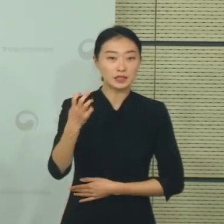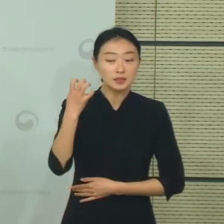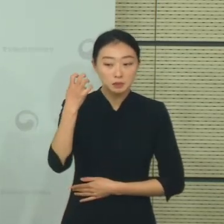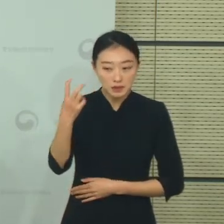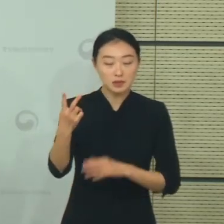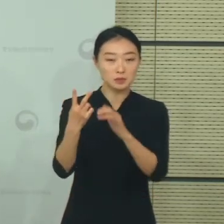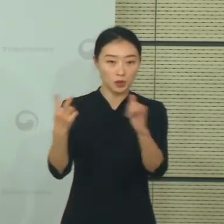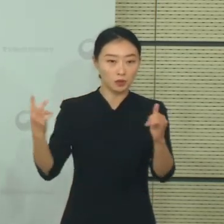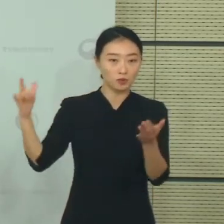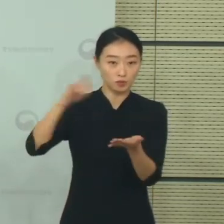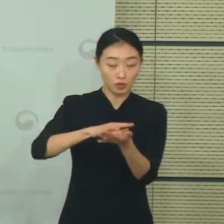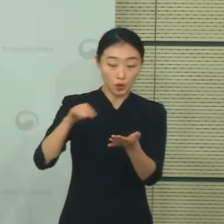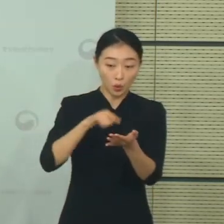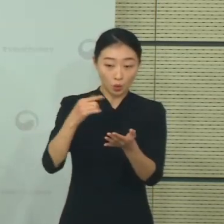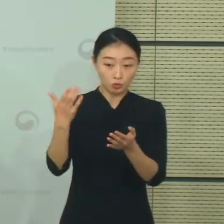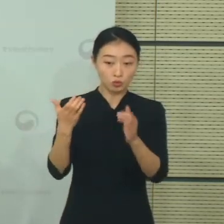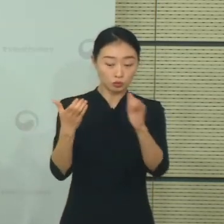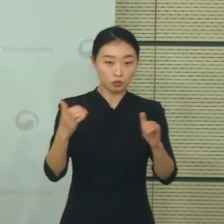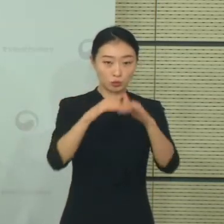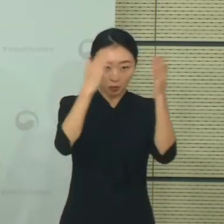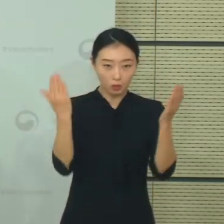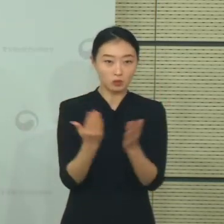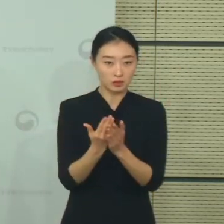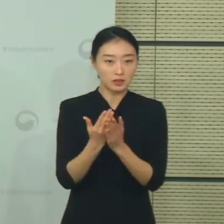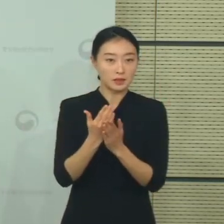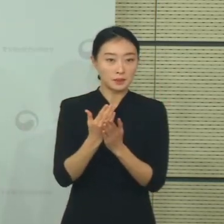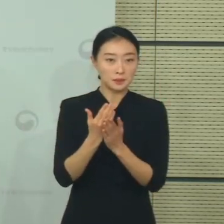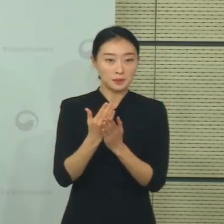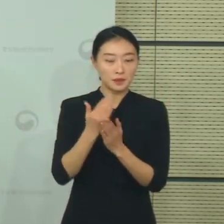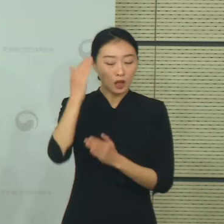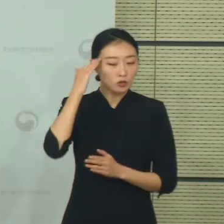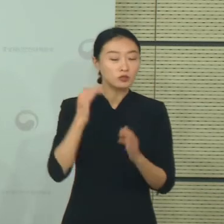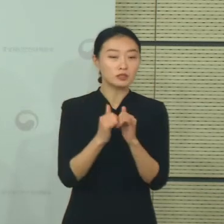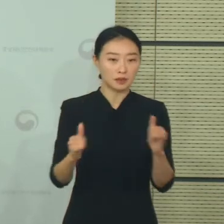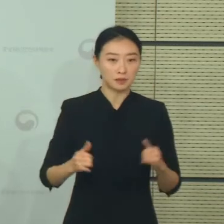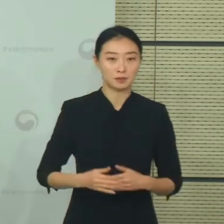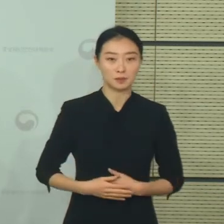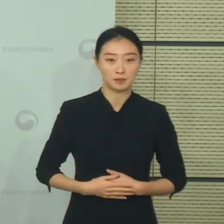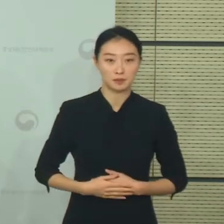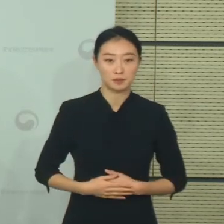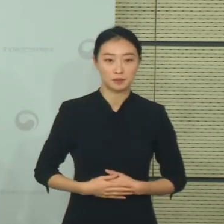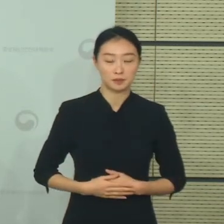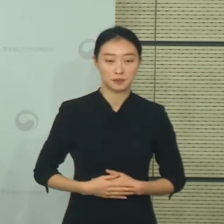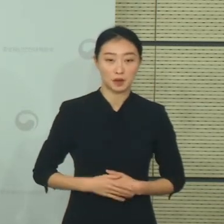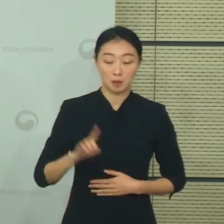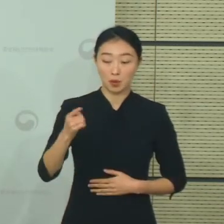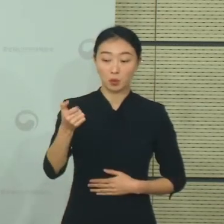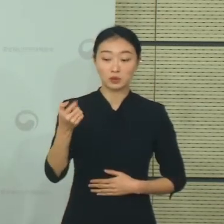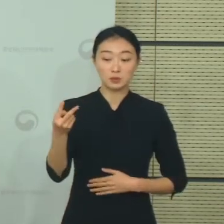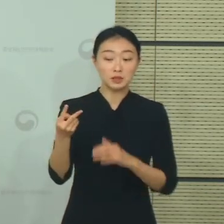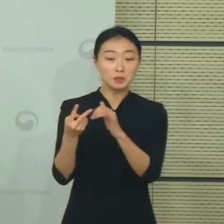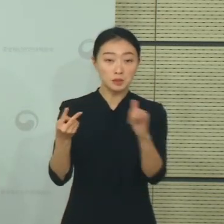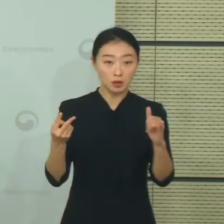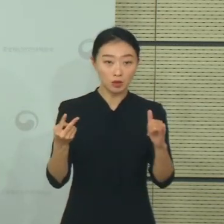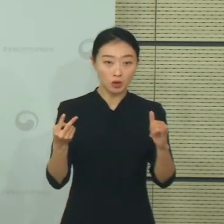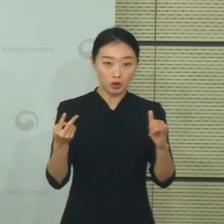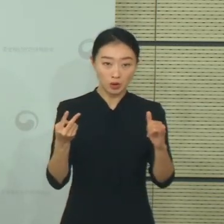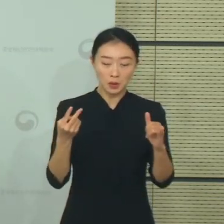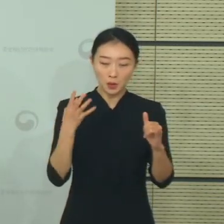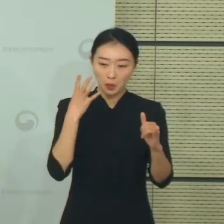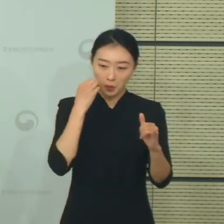중 90%가량은 내국인으로 구성되어 있습니다. 이 중 152명은 유정상자로 분류되어